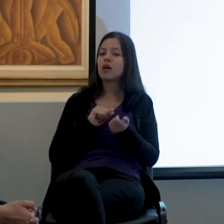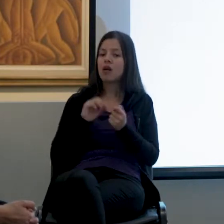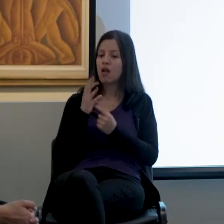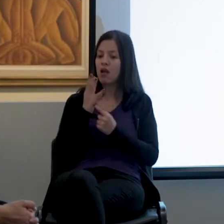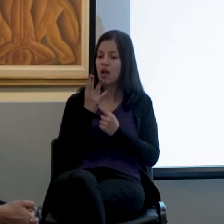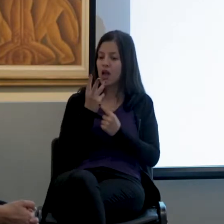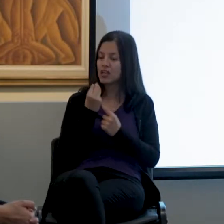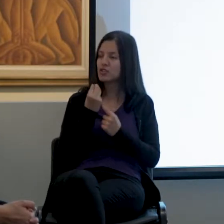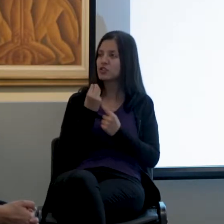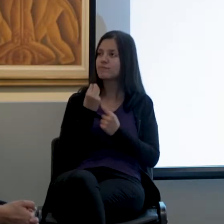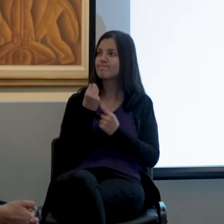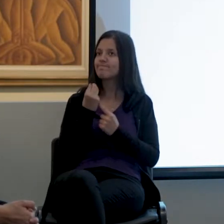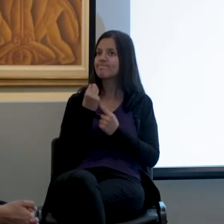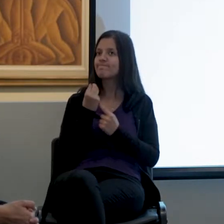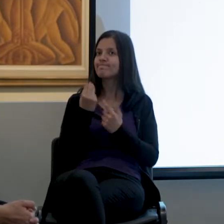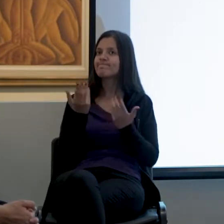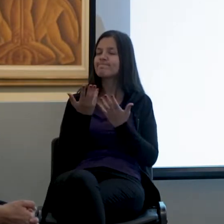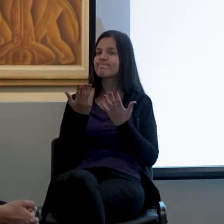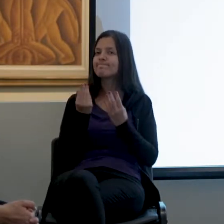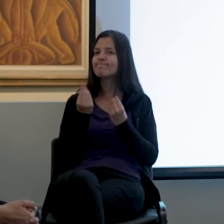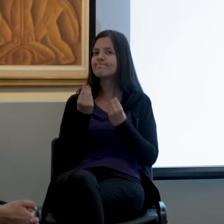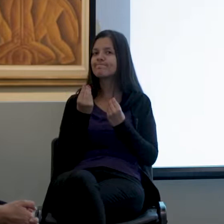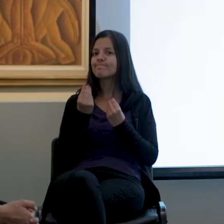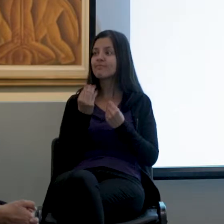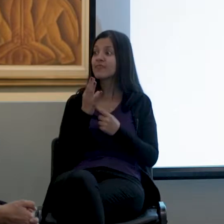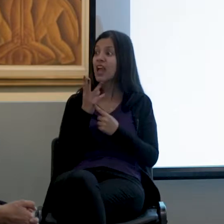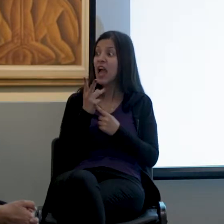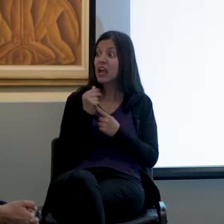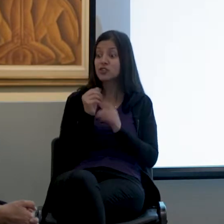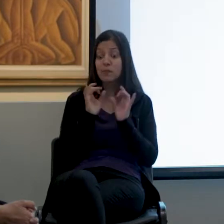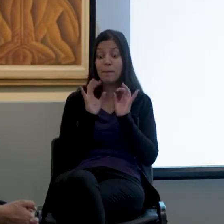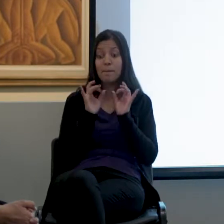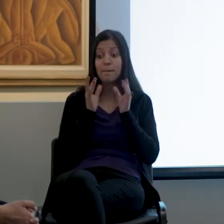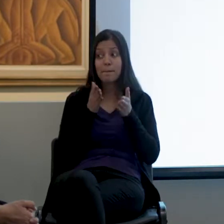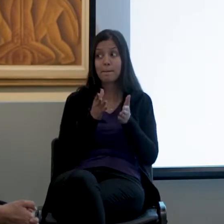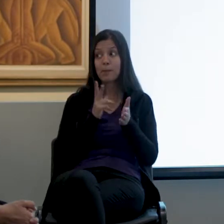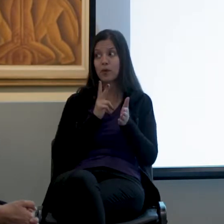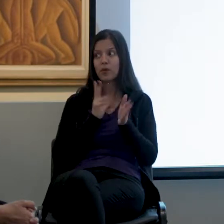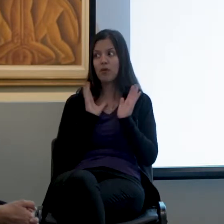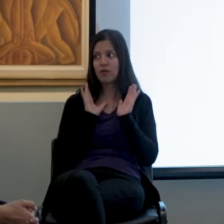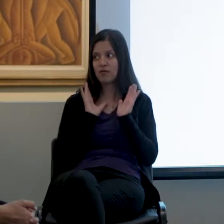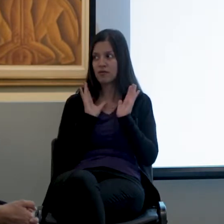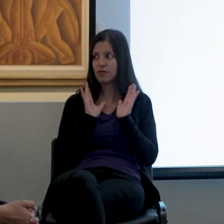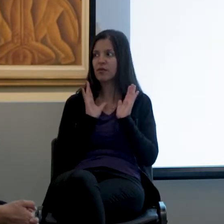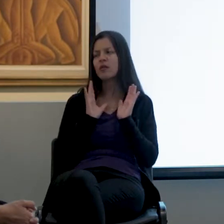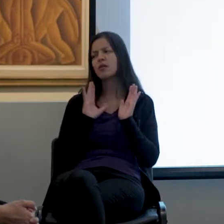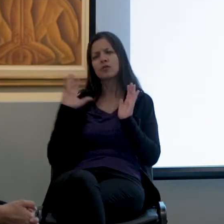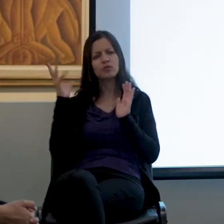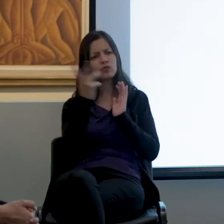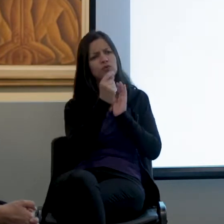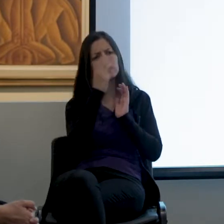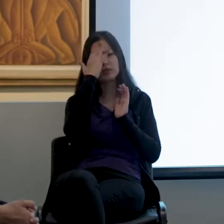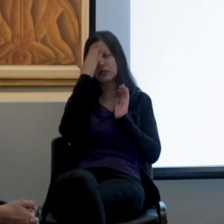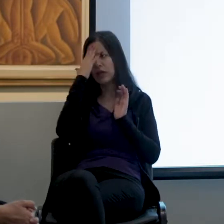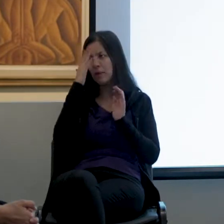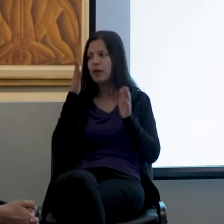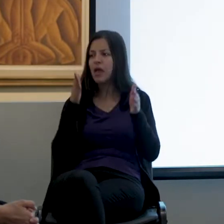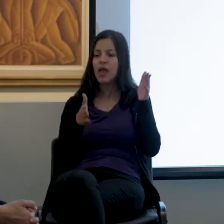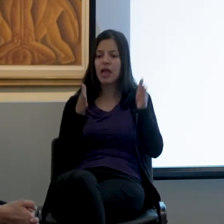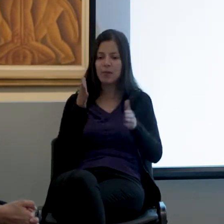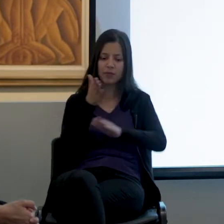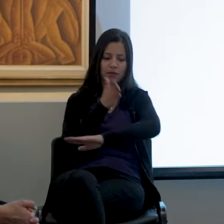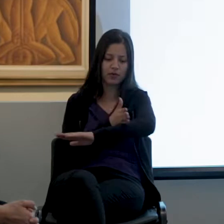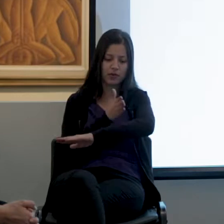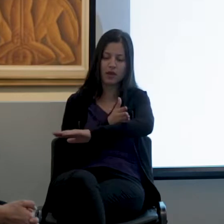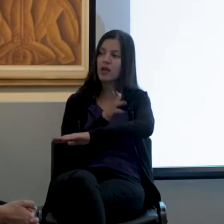ela se torna algo muito peculiar, que aliás já estava inscrito na sua história. Como todo mundo sabe, é só no Renascimento, só lá no